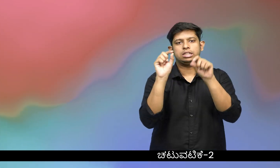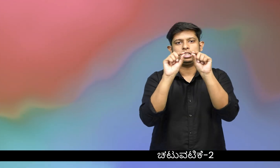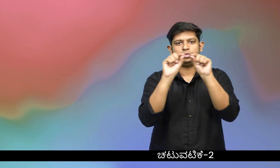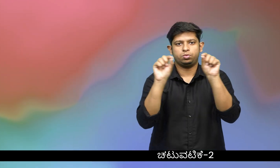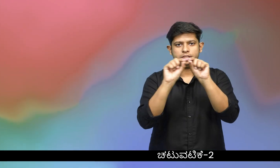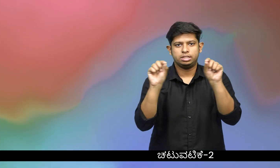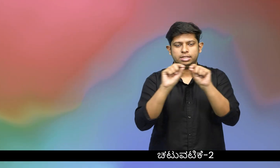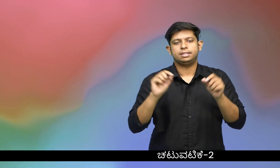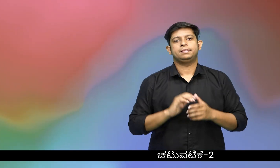ಚಟುವಟಿಕೆ 2.